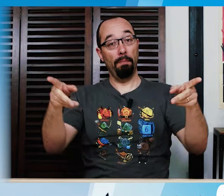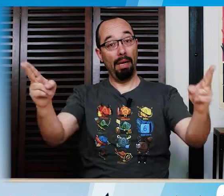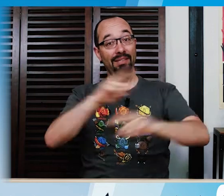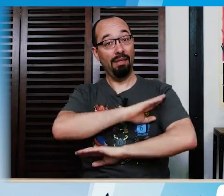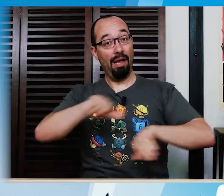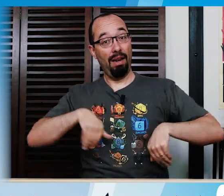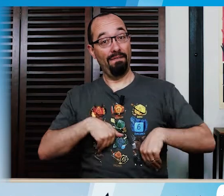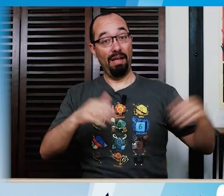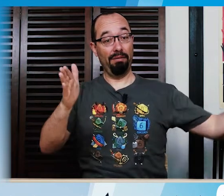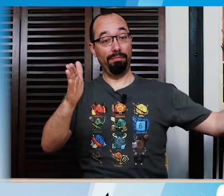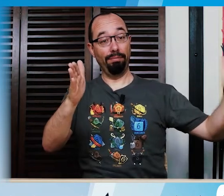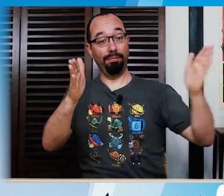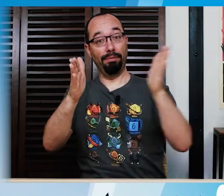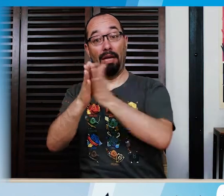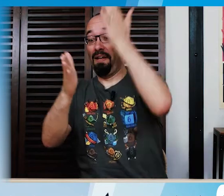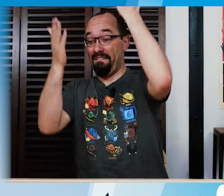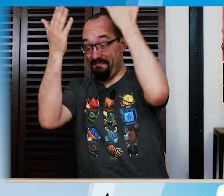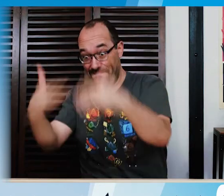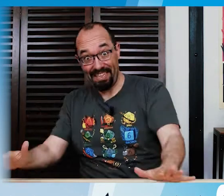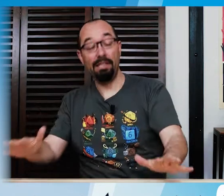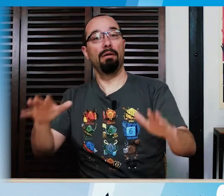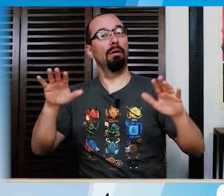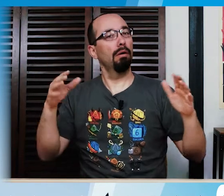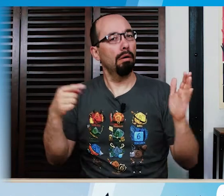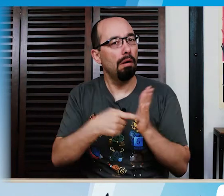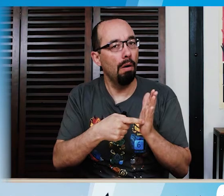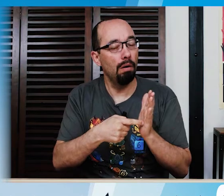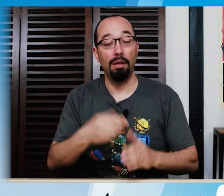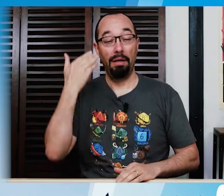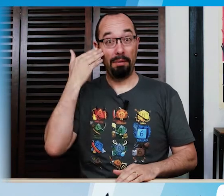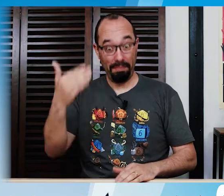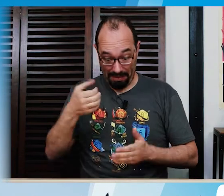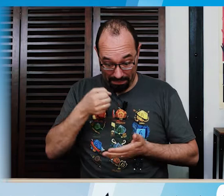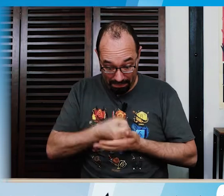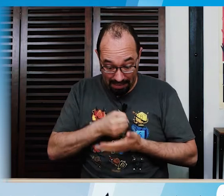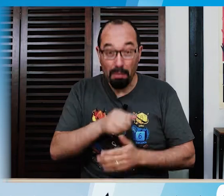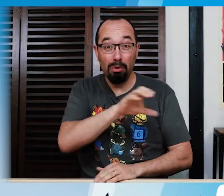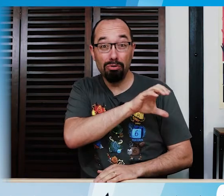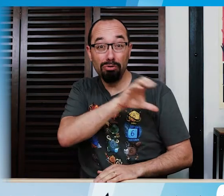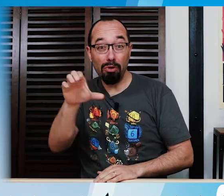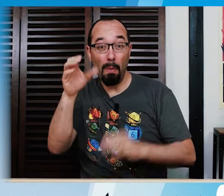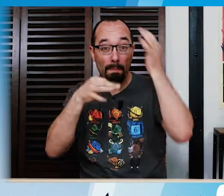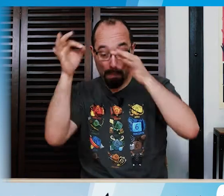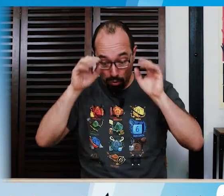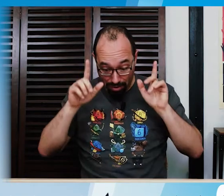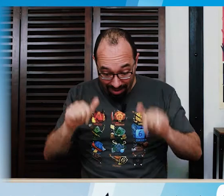Fin de partie. La partie se termine lorsqu'un fermier a cumulé au moins 100 mouches en